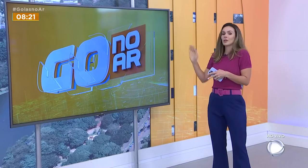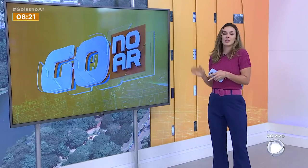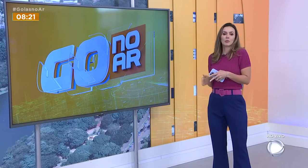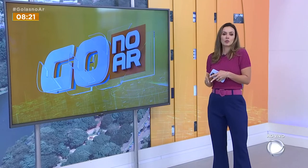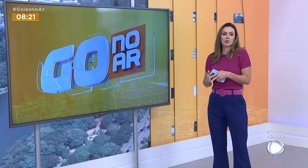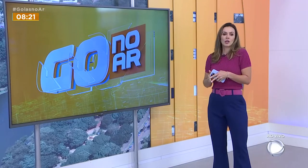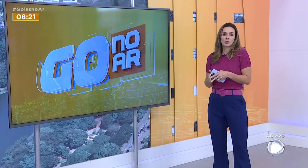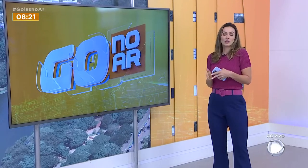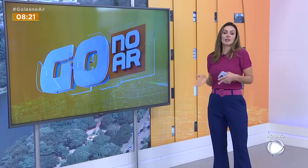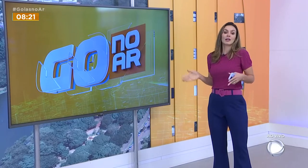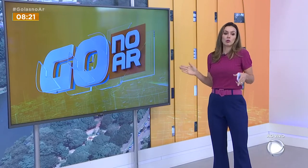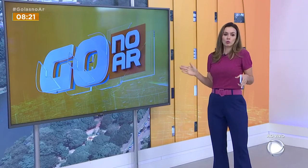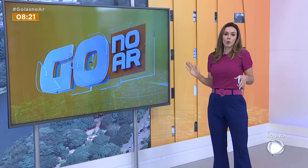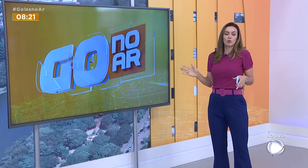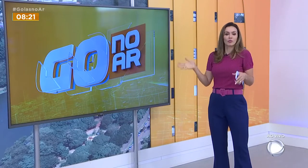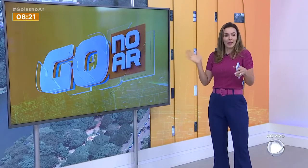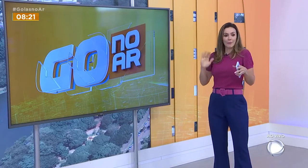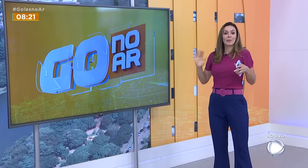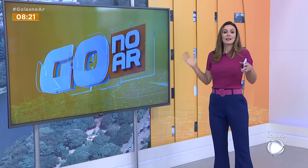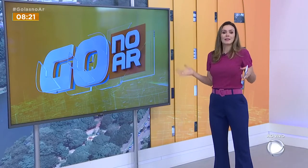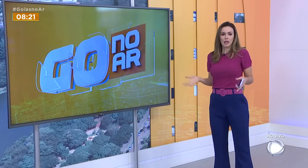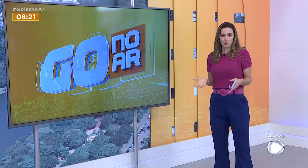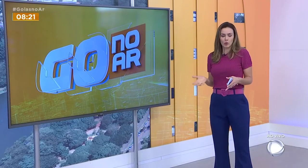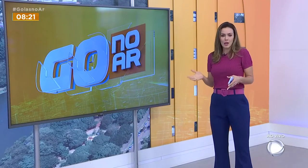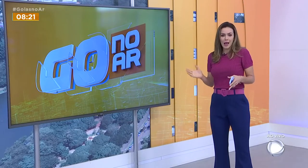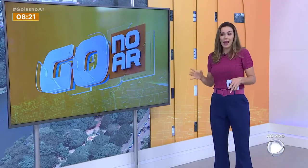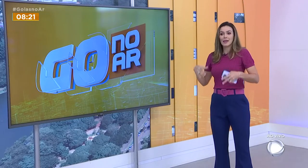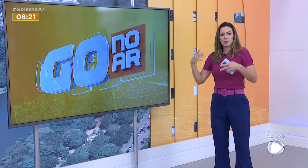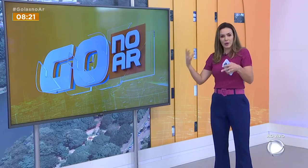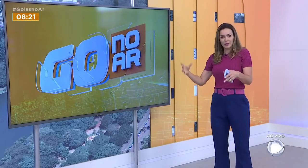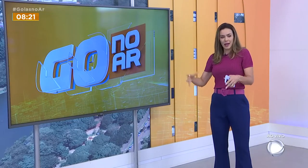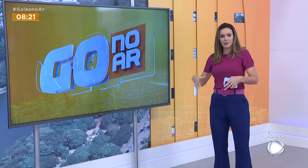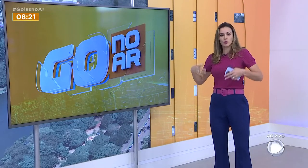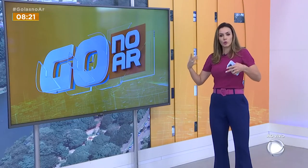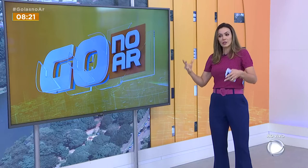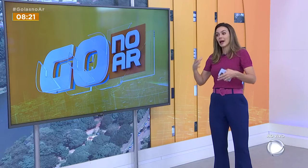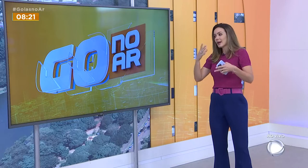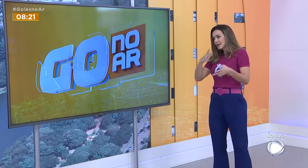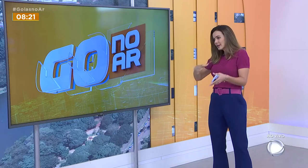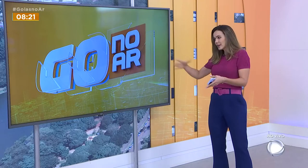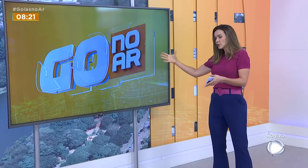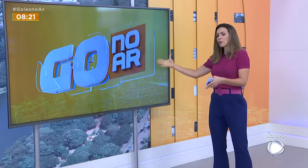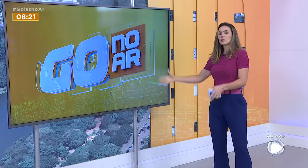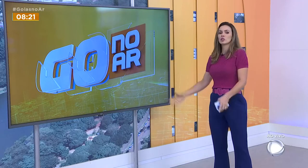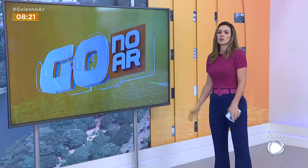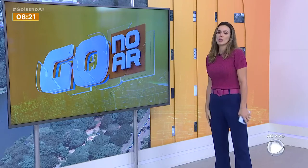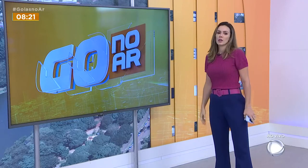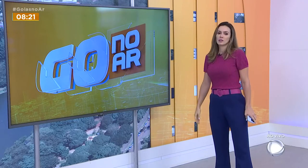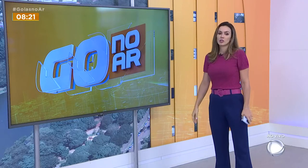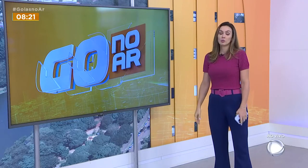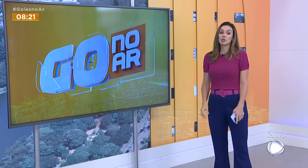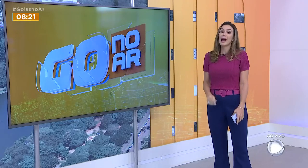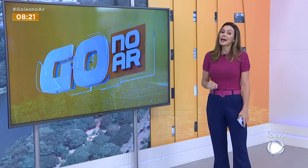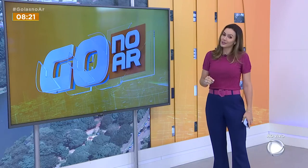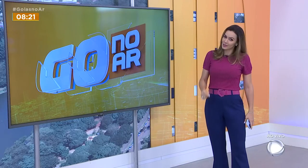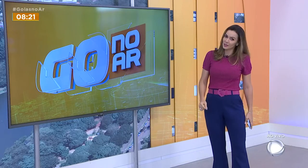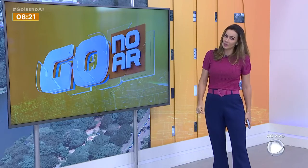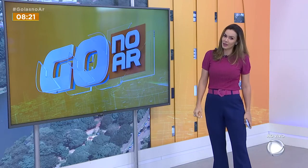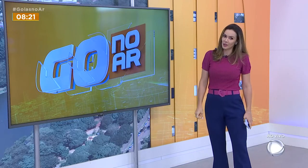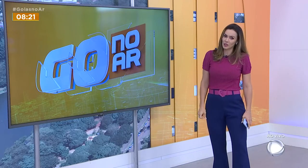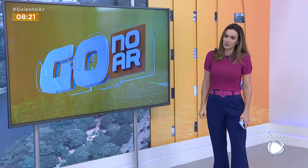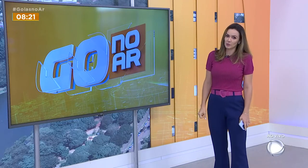está aí um exemplo de que a sociedade, aos poucos, vai aprendendo a respeitar, se comunicar e expandir esse tipo de